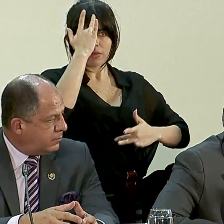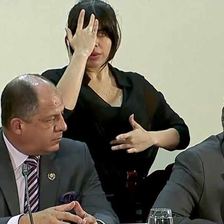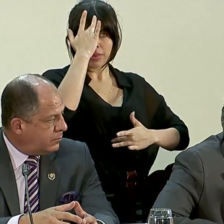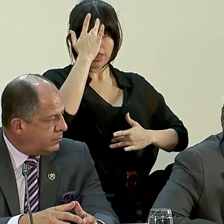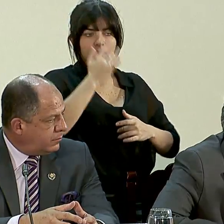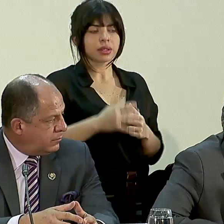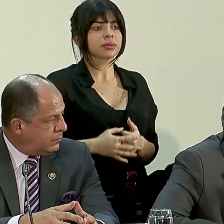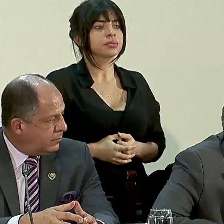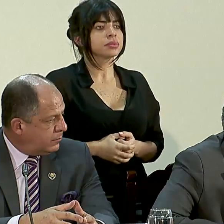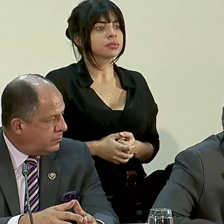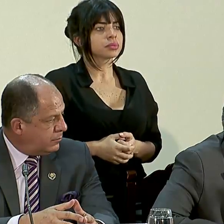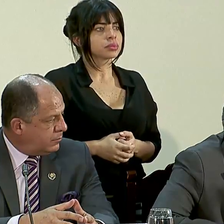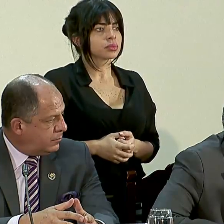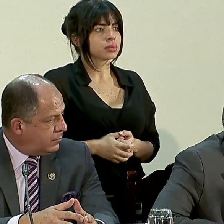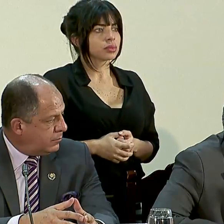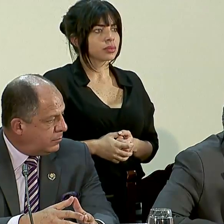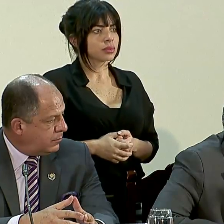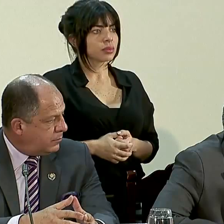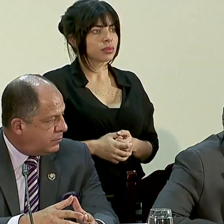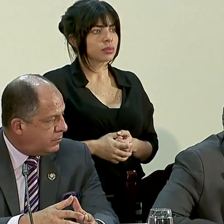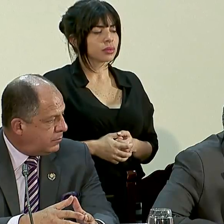enfermedades.